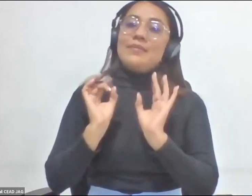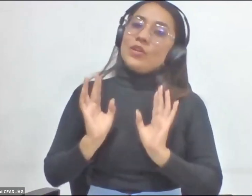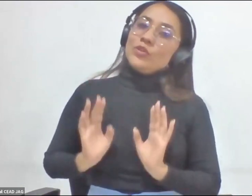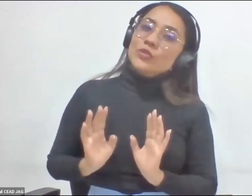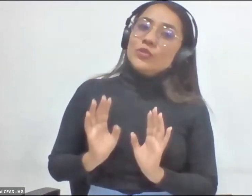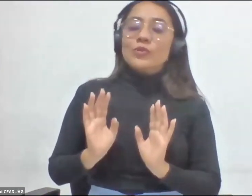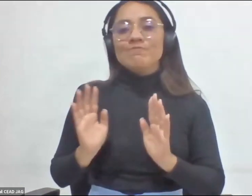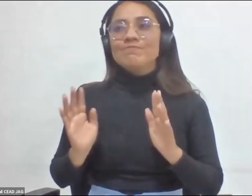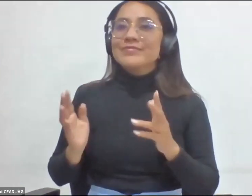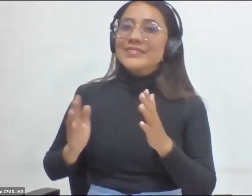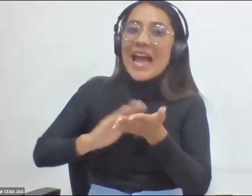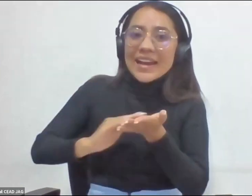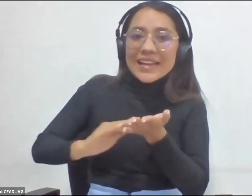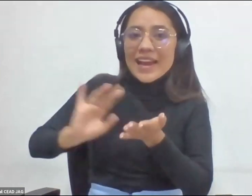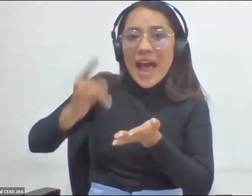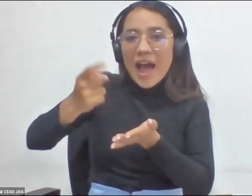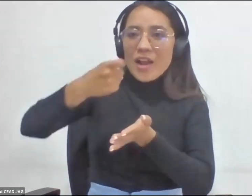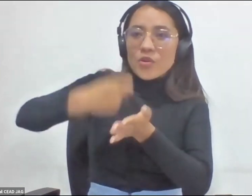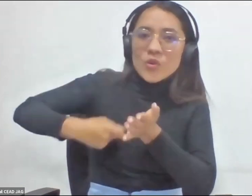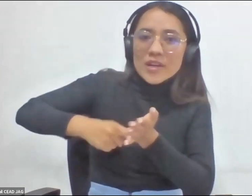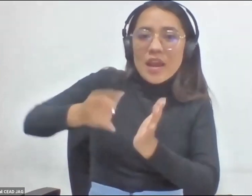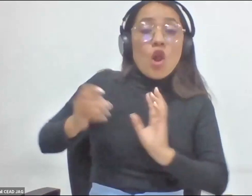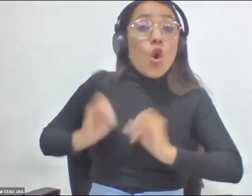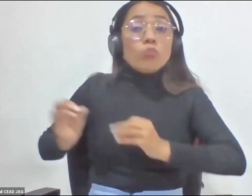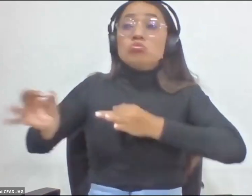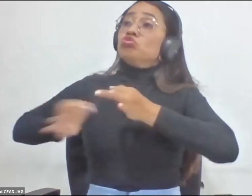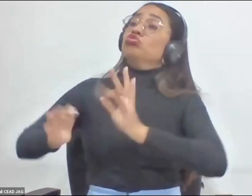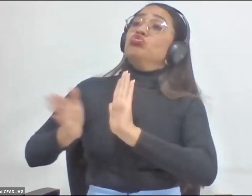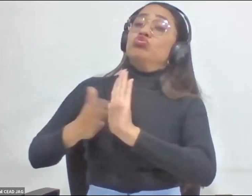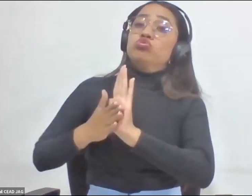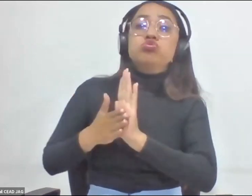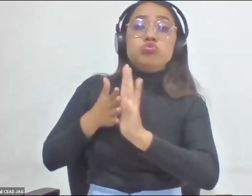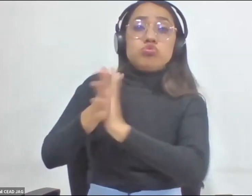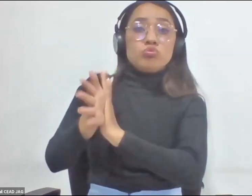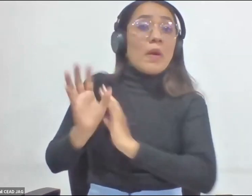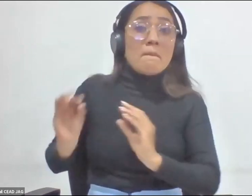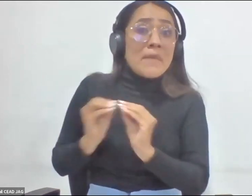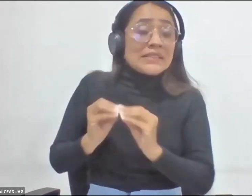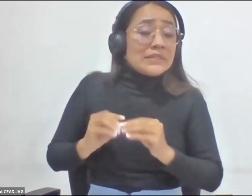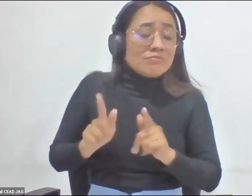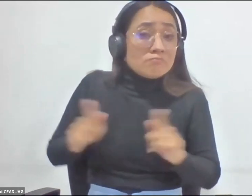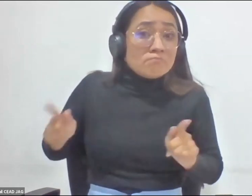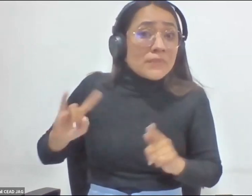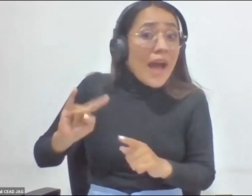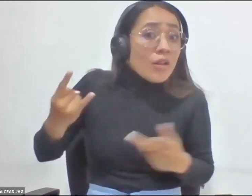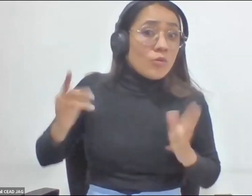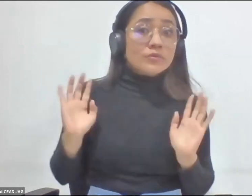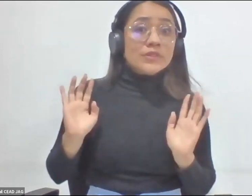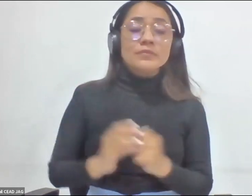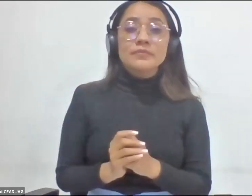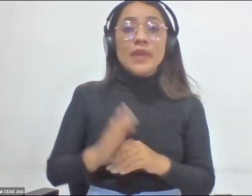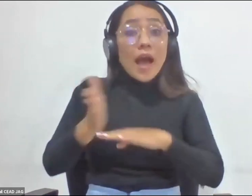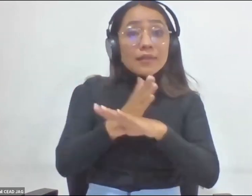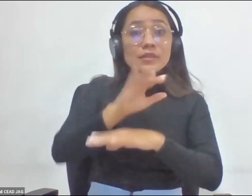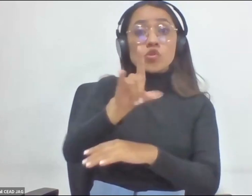hacer algún tipo de ajuste o algún tipo de justificación frente a la información reportada como lo mencionaba el doctor Juan Carlos en su